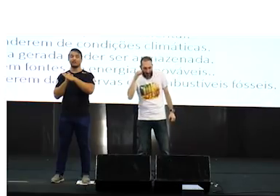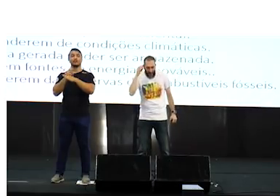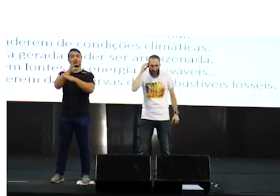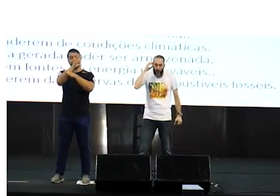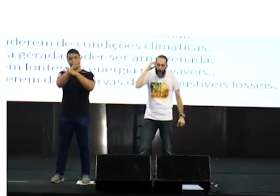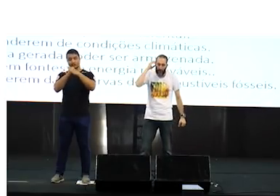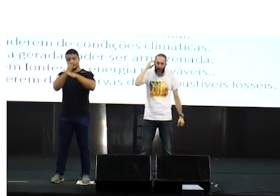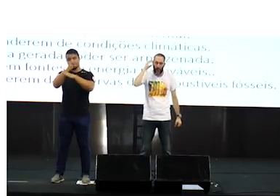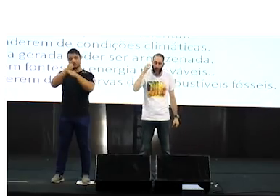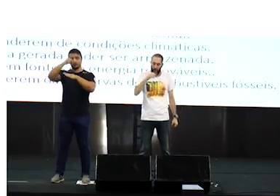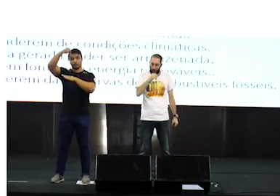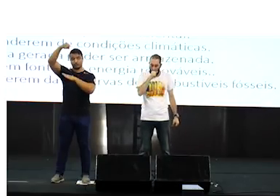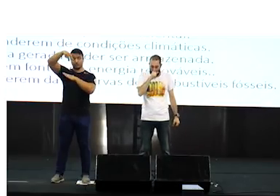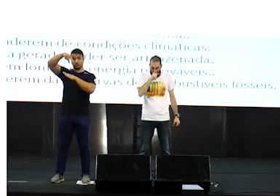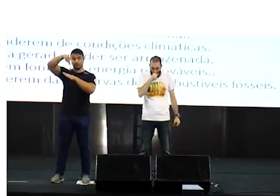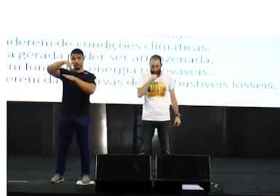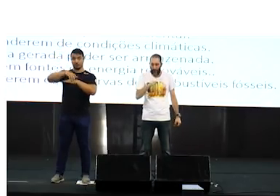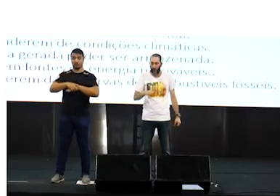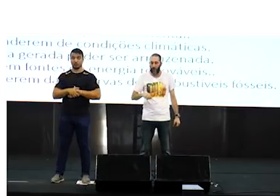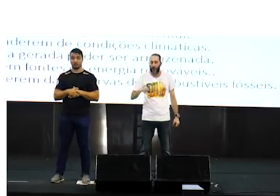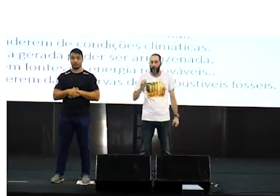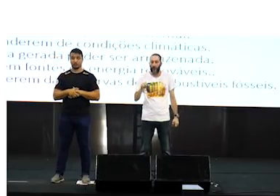São células